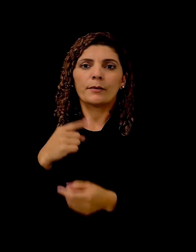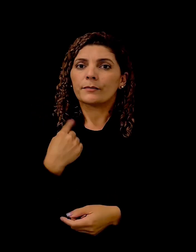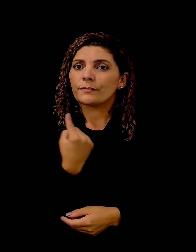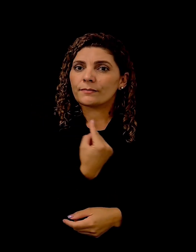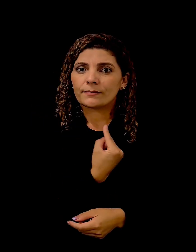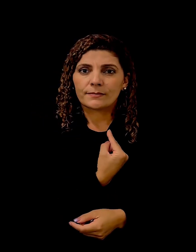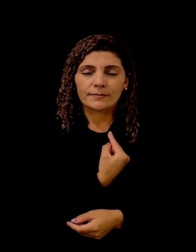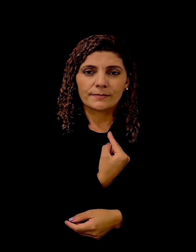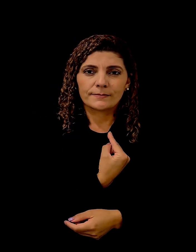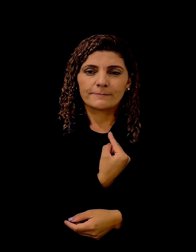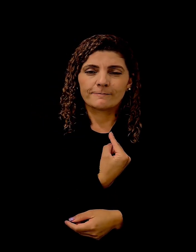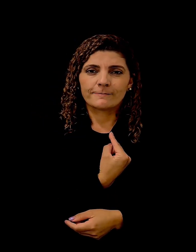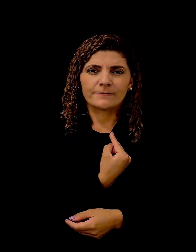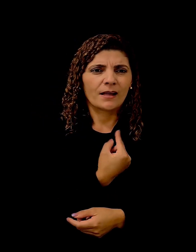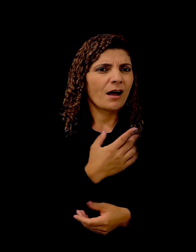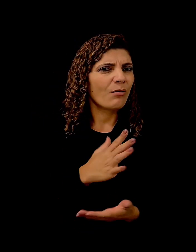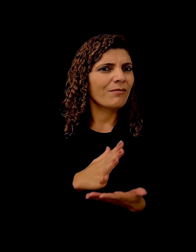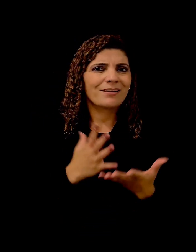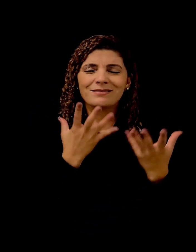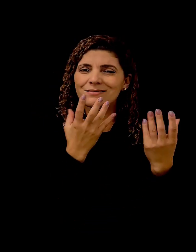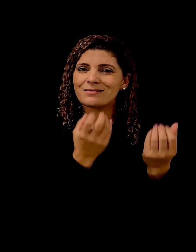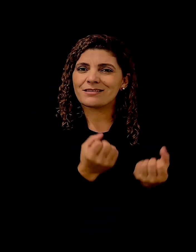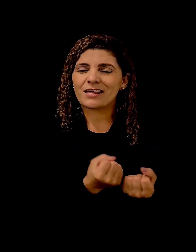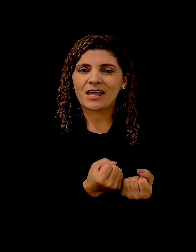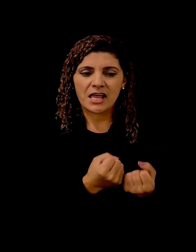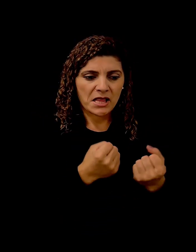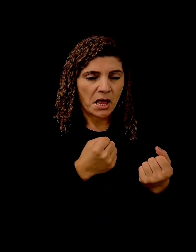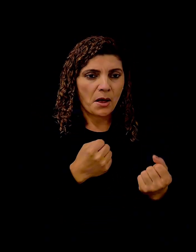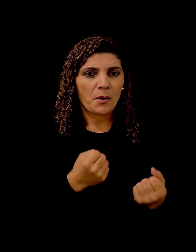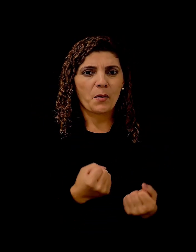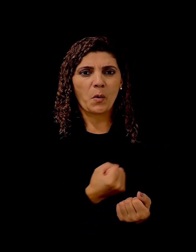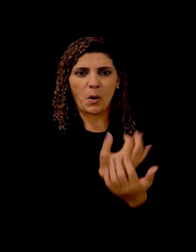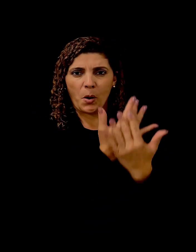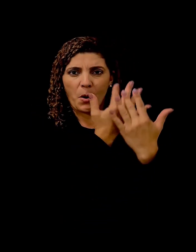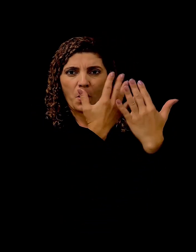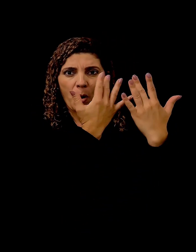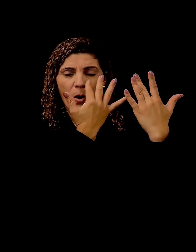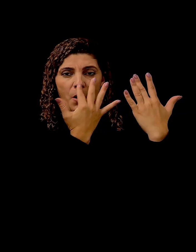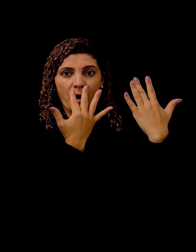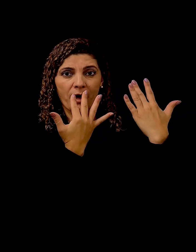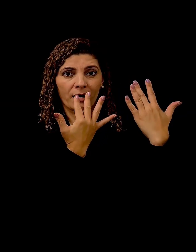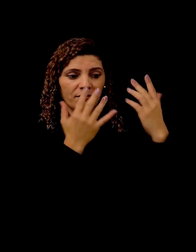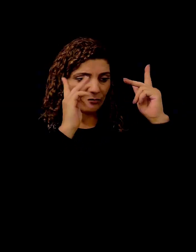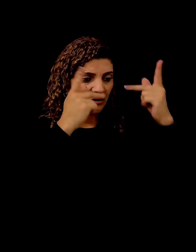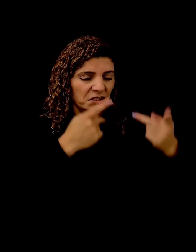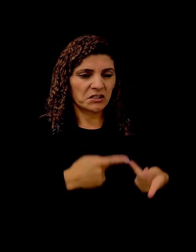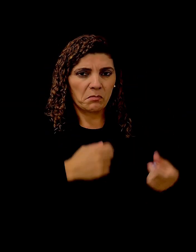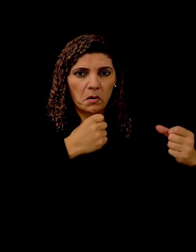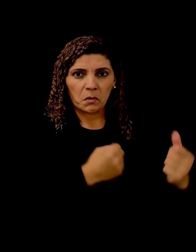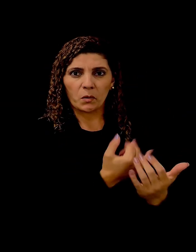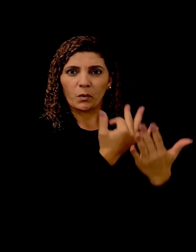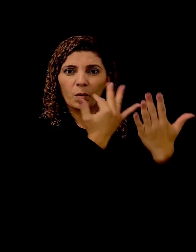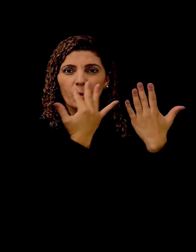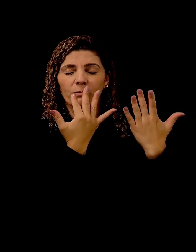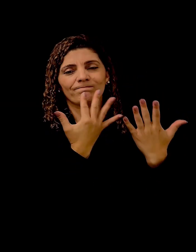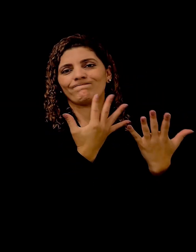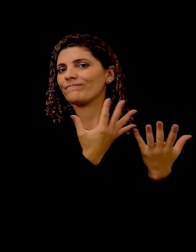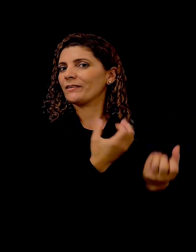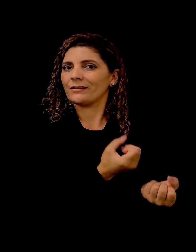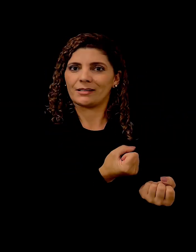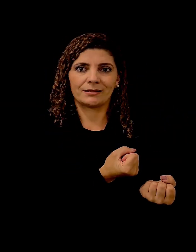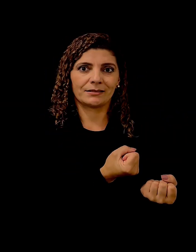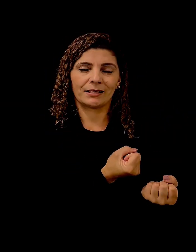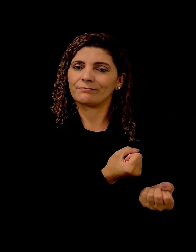servimos para receber a glória do homem, do ser humano.